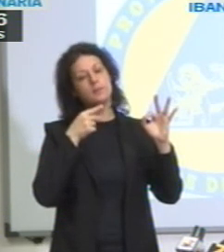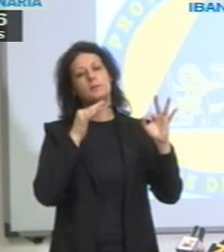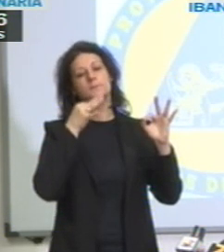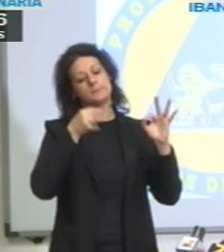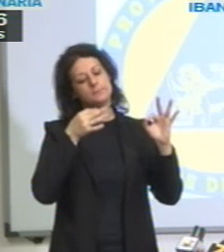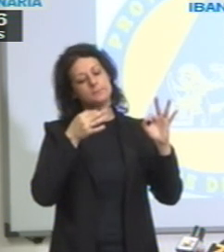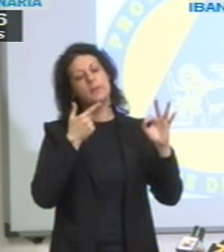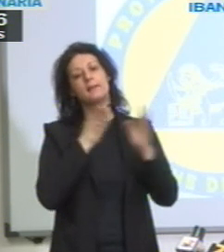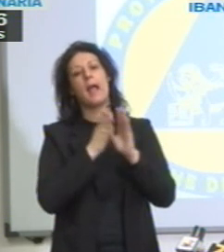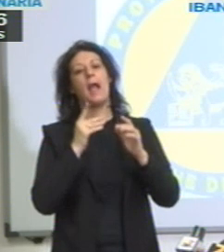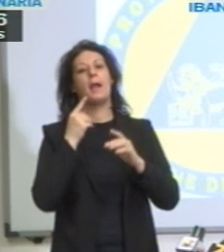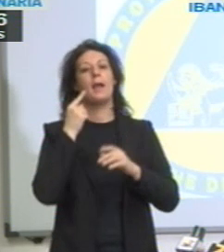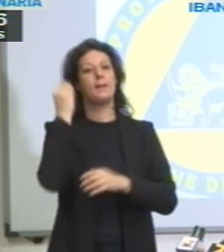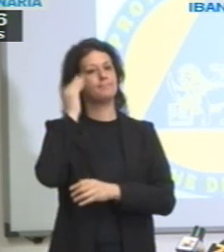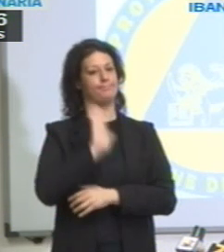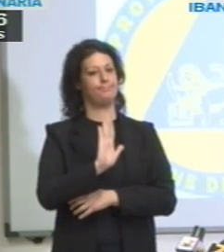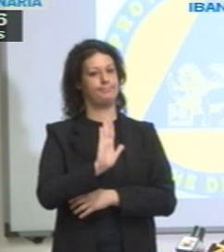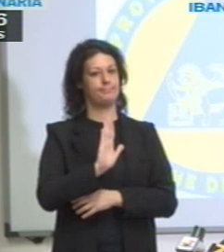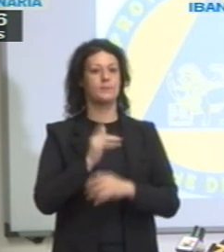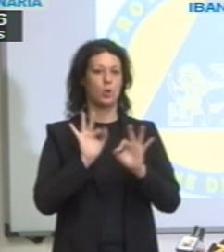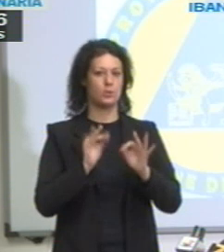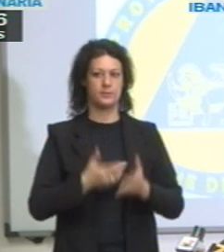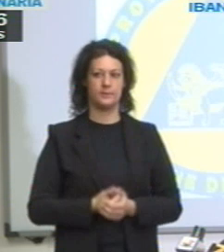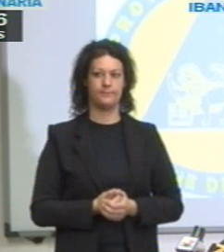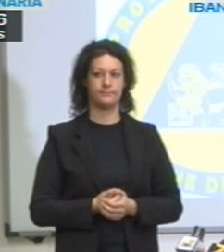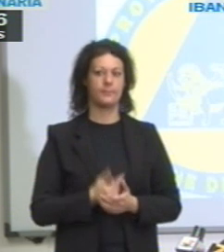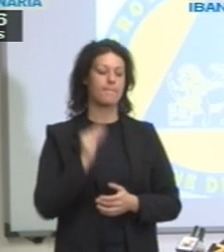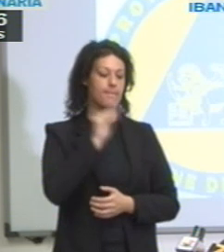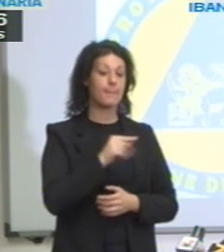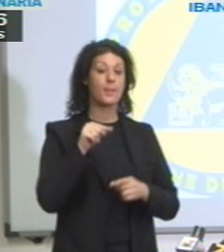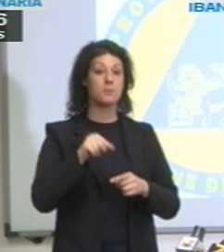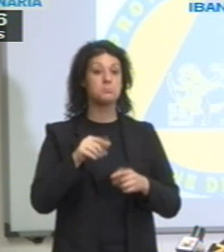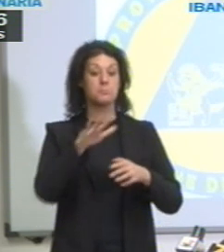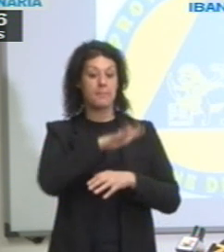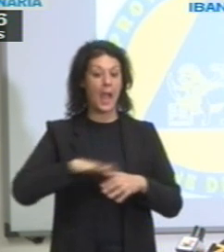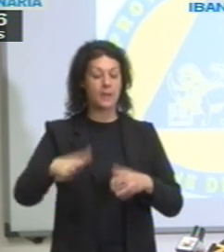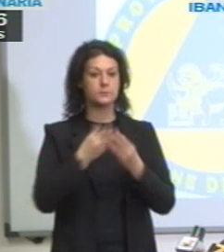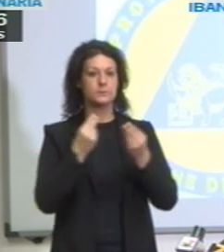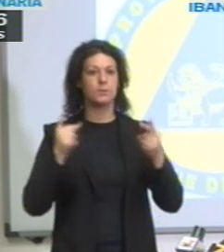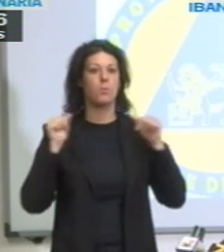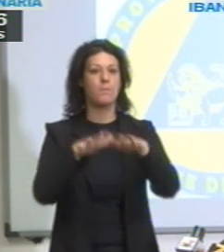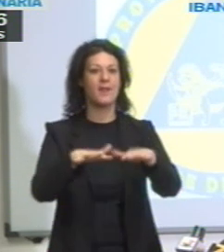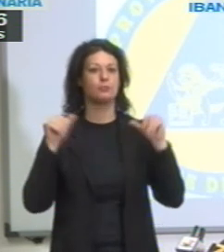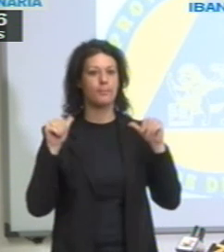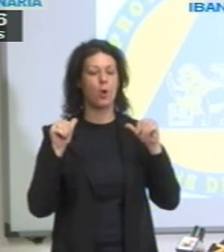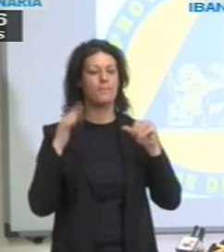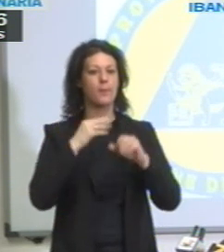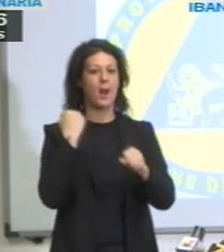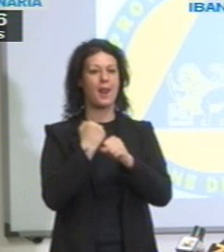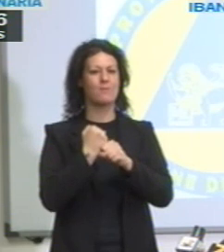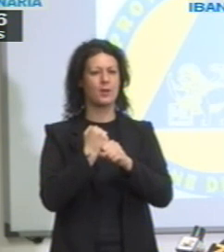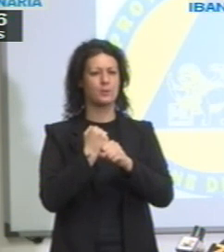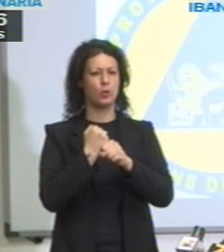molti quesiti. Un'ultima cosa, in questi giorni abbiamo visto tanti flash mob nelle piazze, nelle strade, manifestazioni di lavoratori e